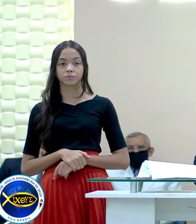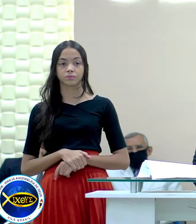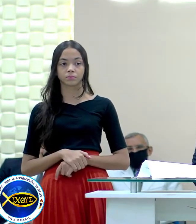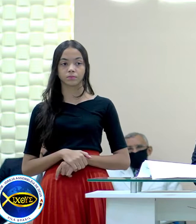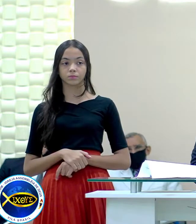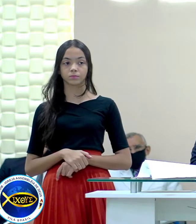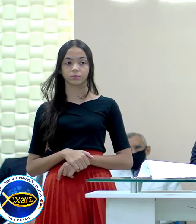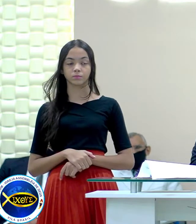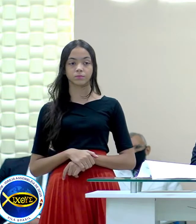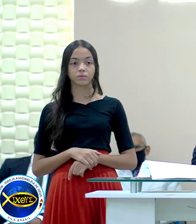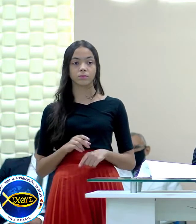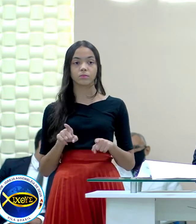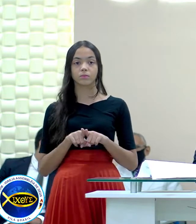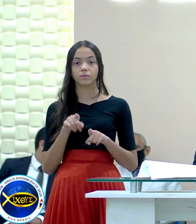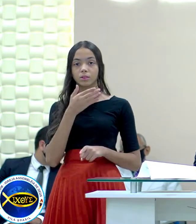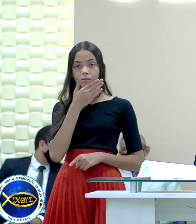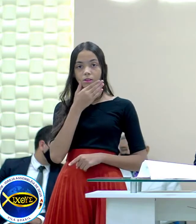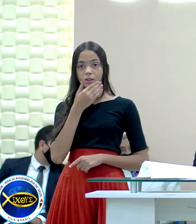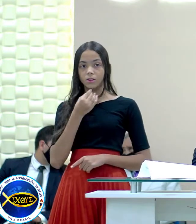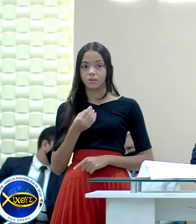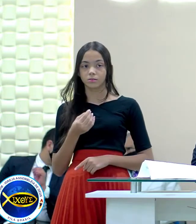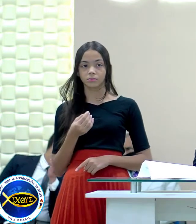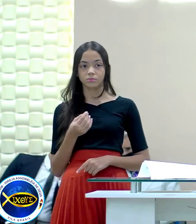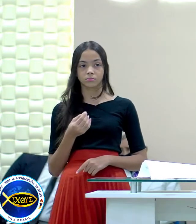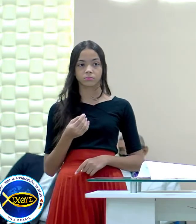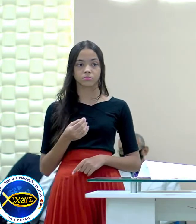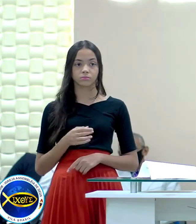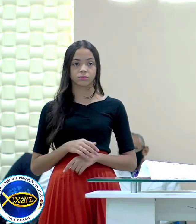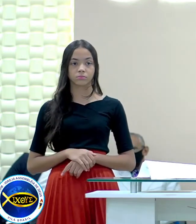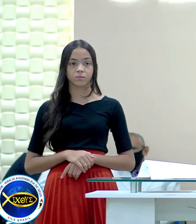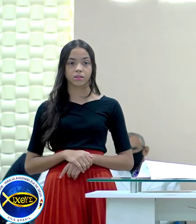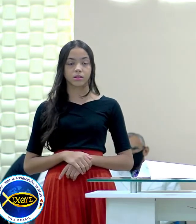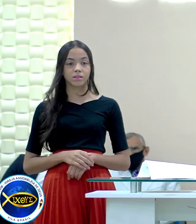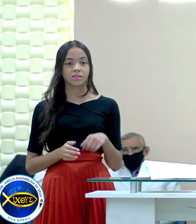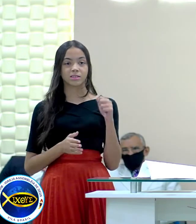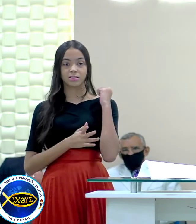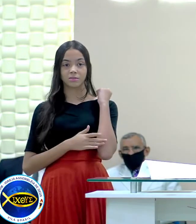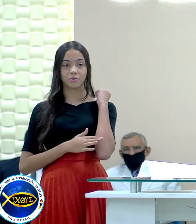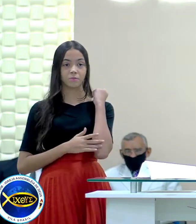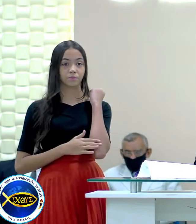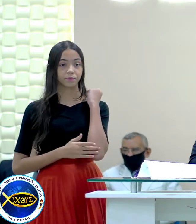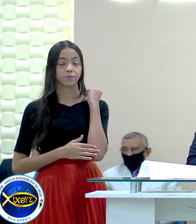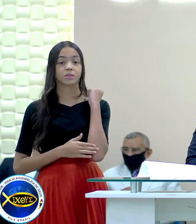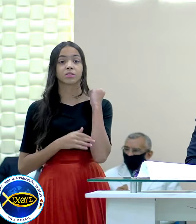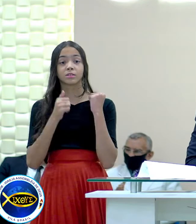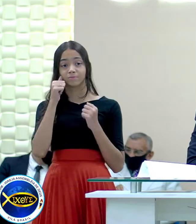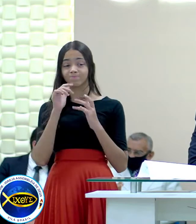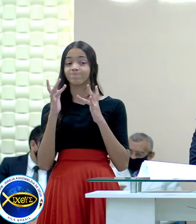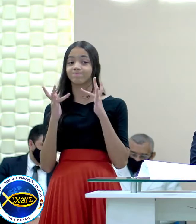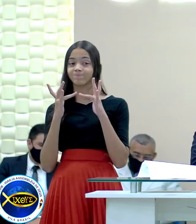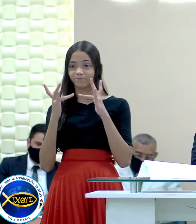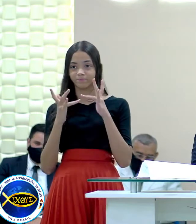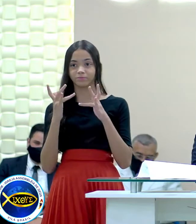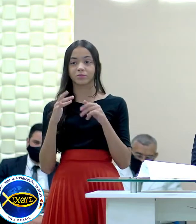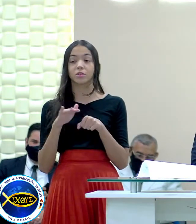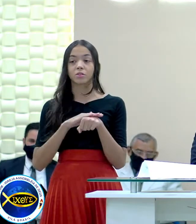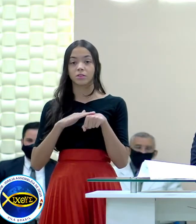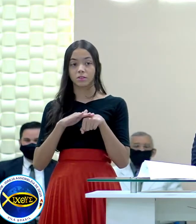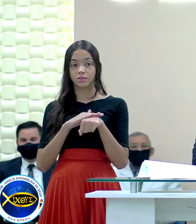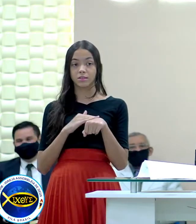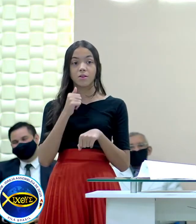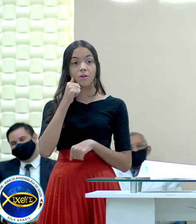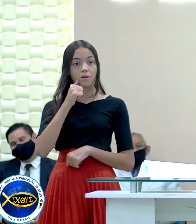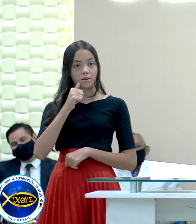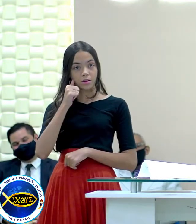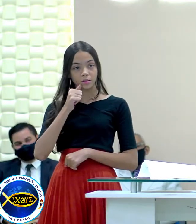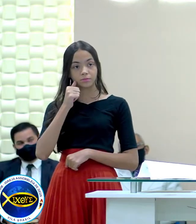e o rapaz começou a cobrar ciúme da sua noiva. E quando eu fui conversar com ela, ela disse assim: mas